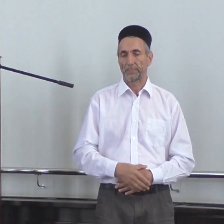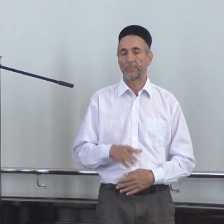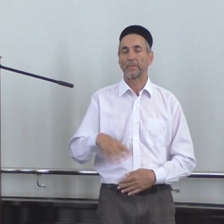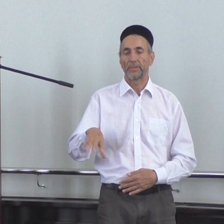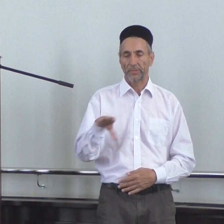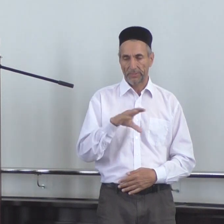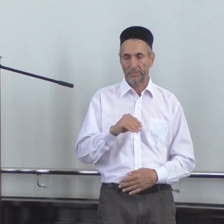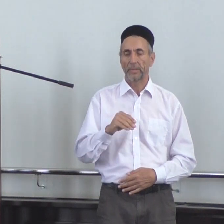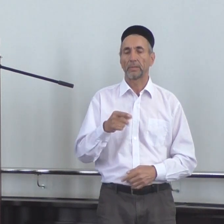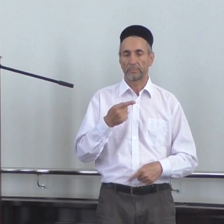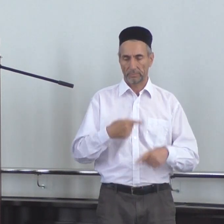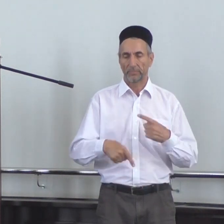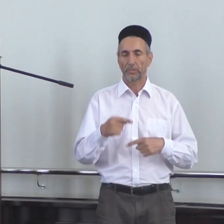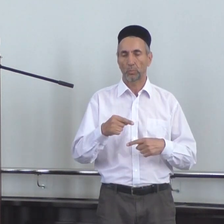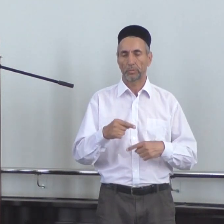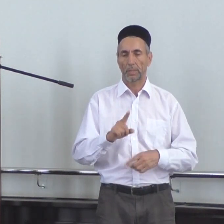бөтенебез кире кайтачакбыз.